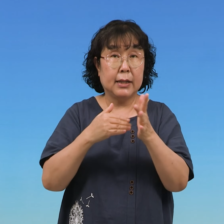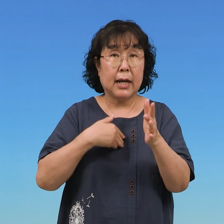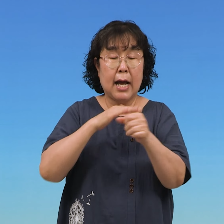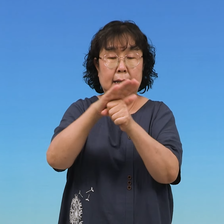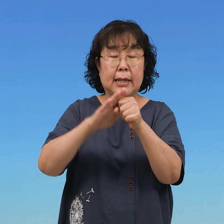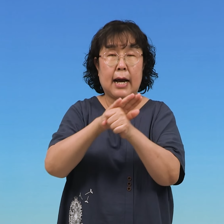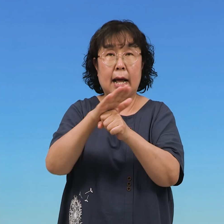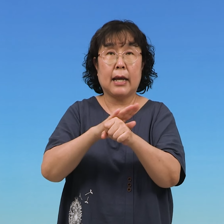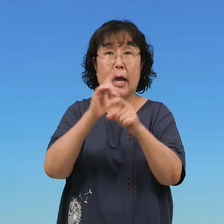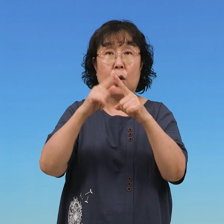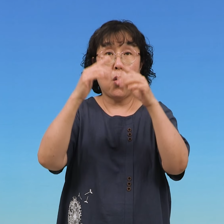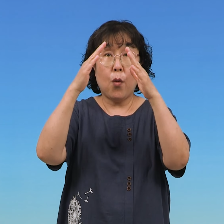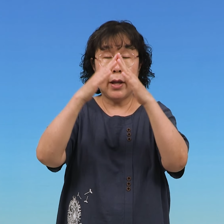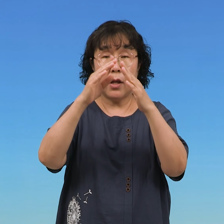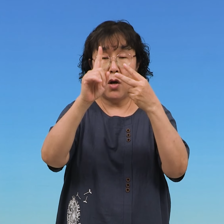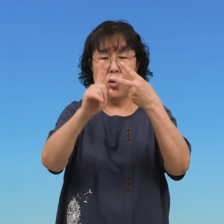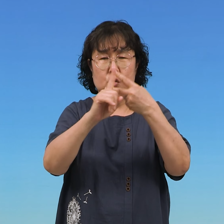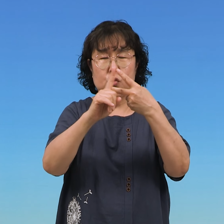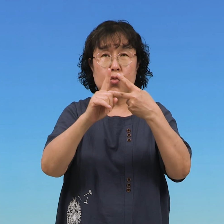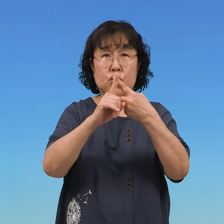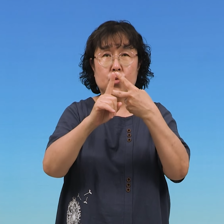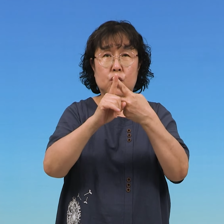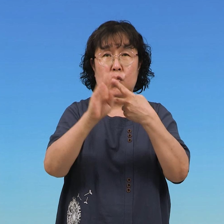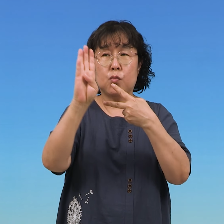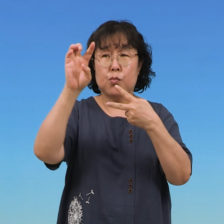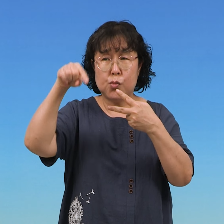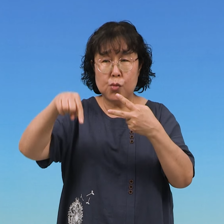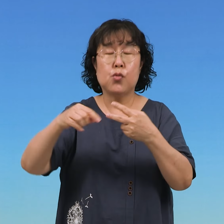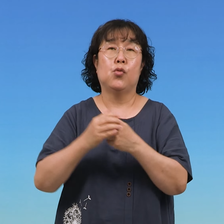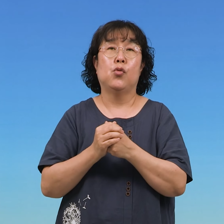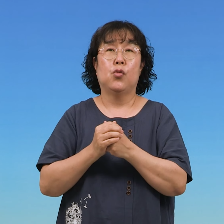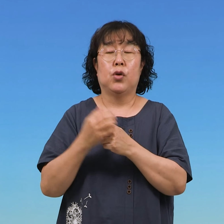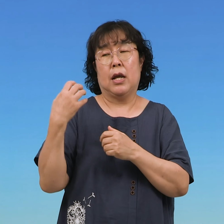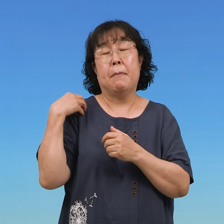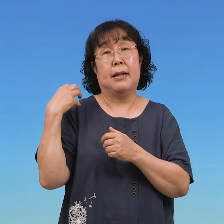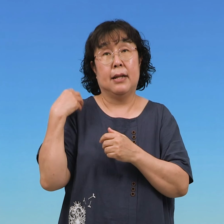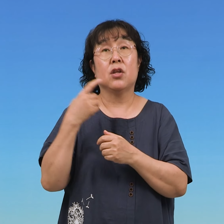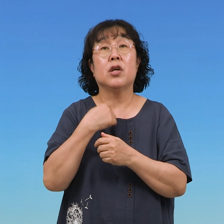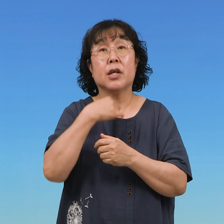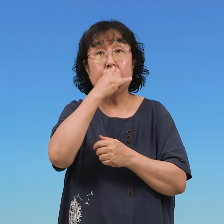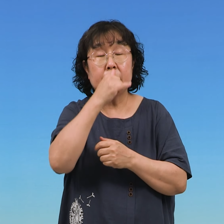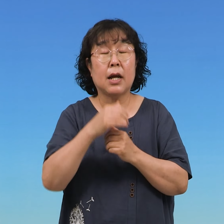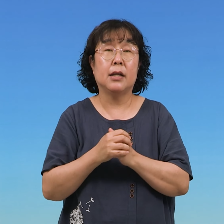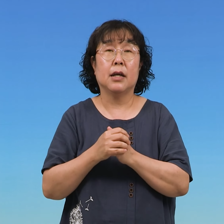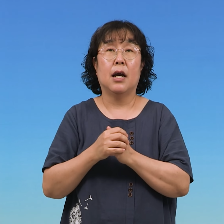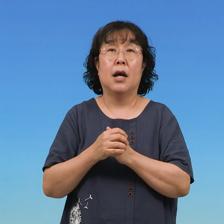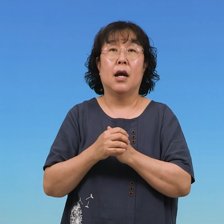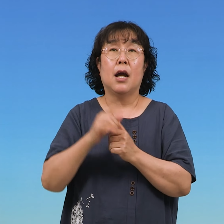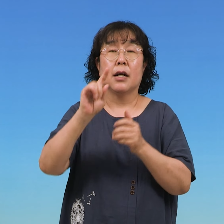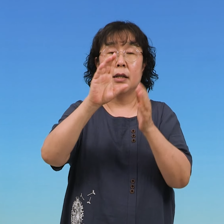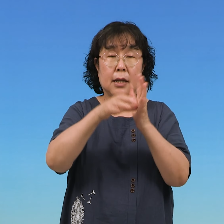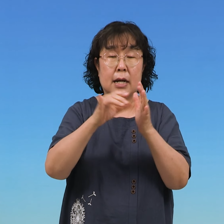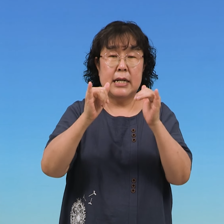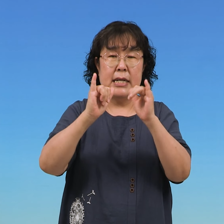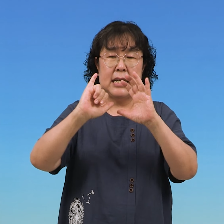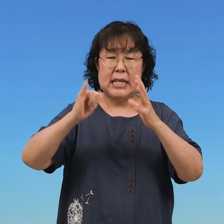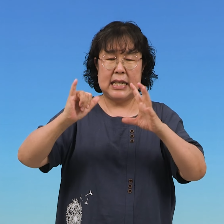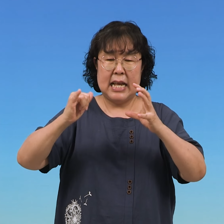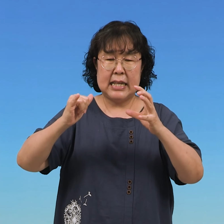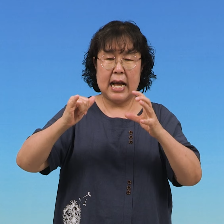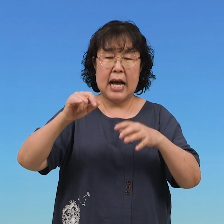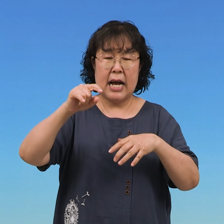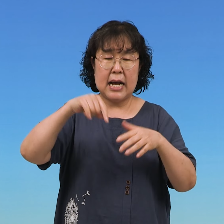제가 사랑의 교회에서 중등부를 맡았는데 거기가 강남역 앞에 있었지 않습니까? 그 당시로 저는요, 세상에서